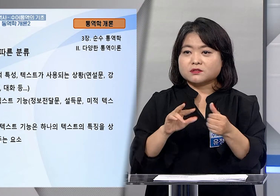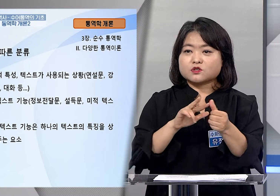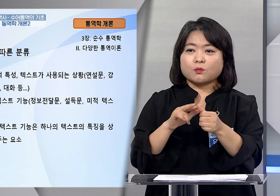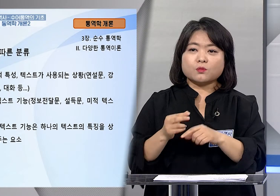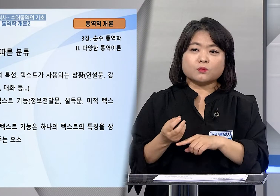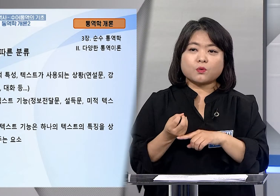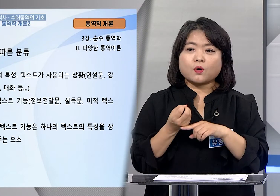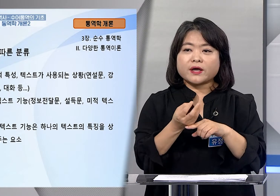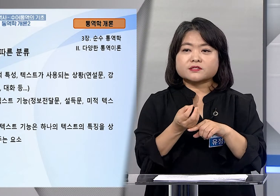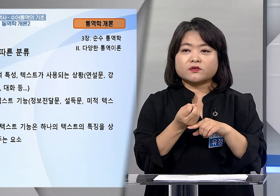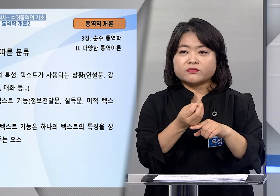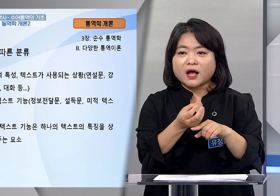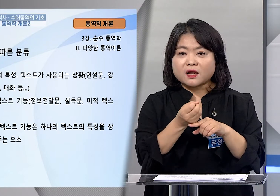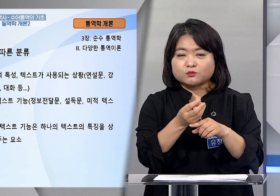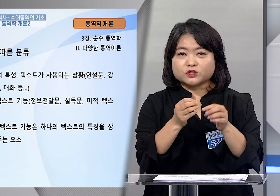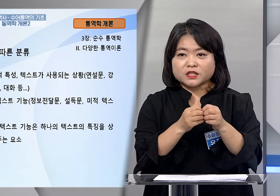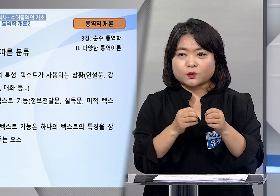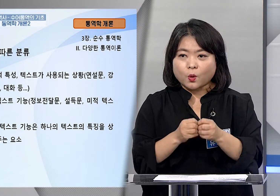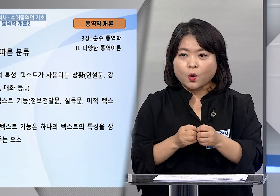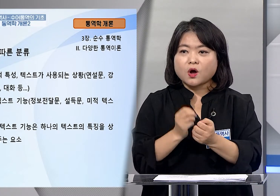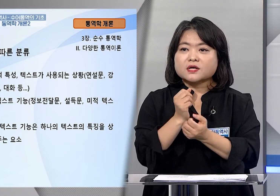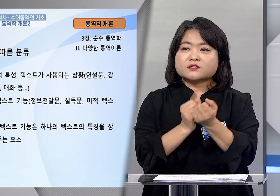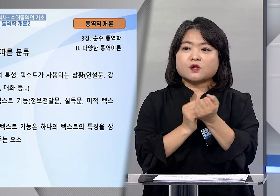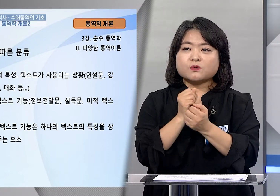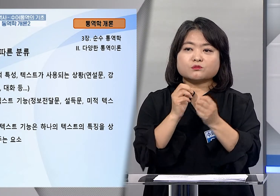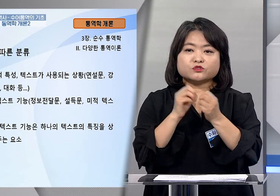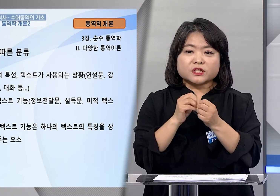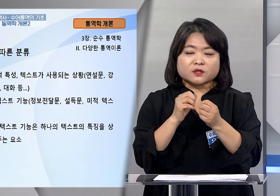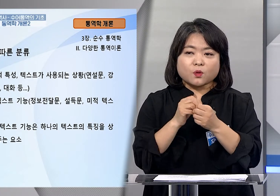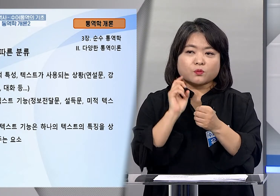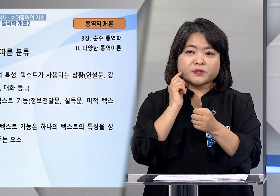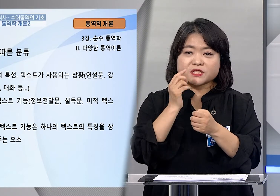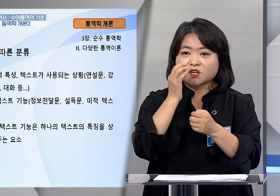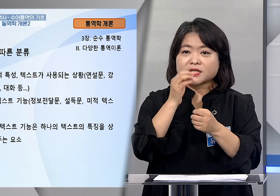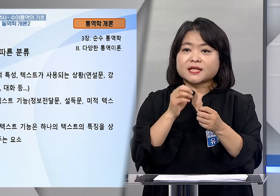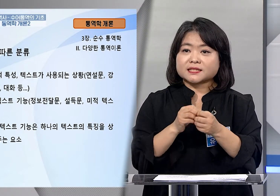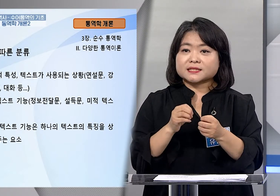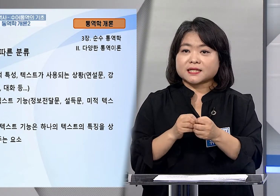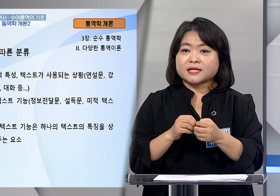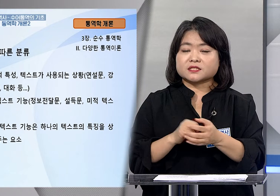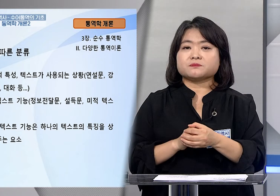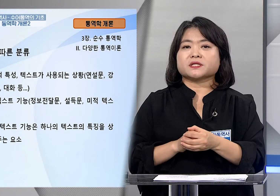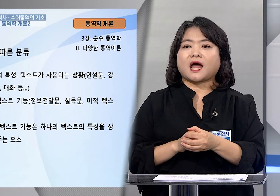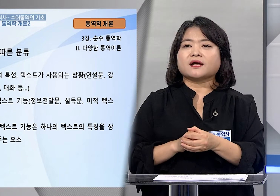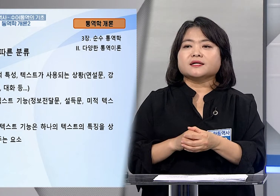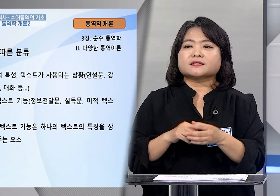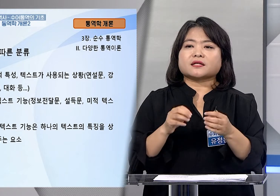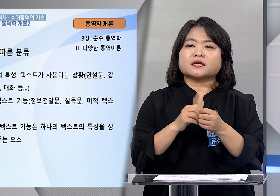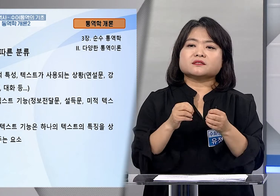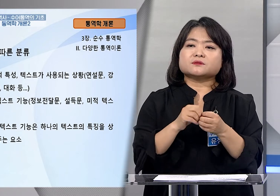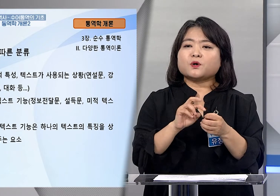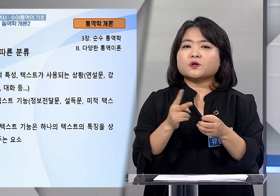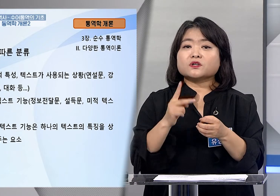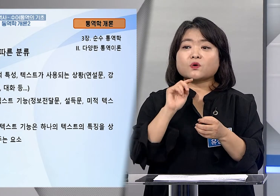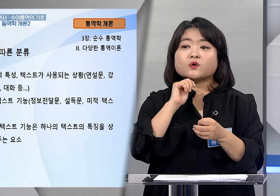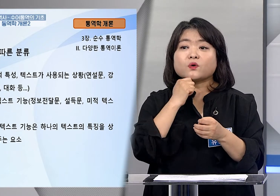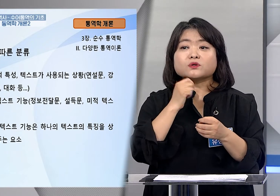정보의 전달문이 있고 설명문이 있고 미적인 텍스트가 있습니다. 텍스트 번역에서 어려운 건